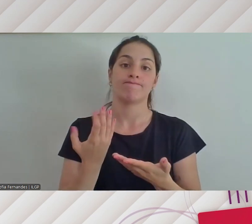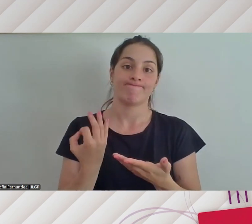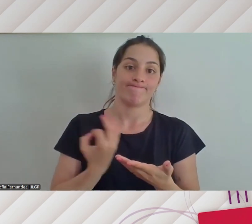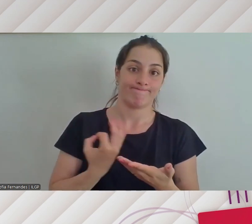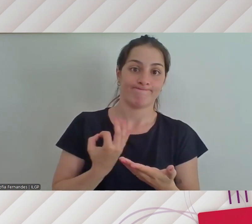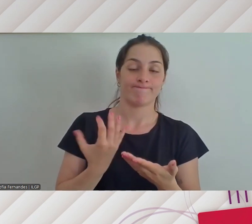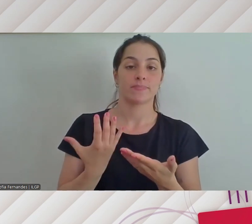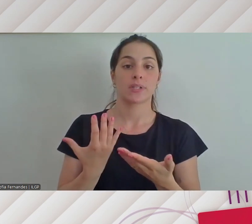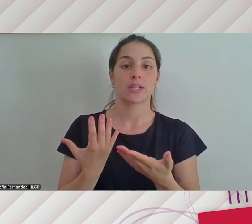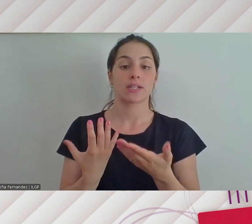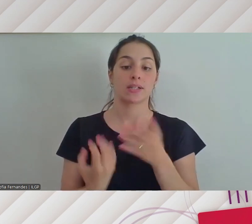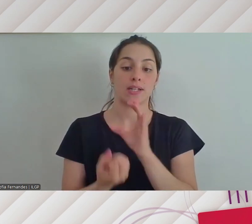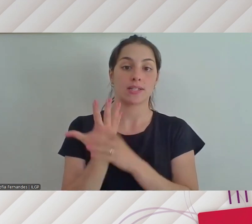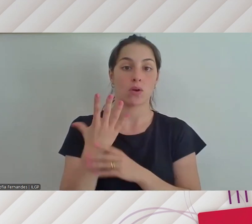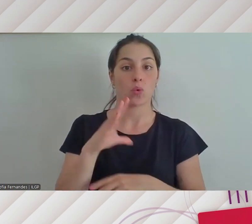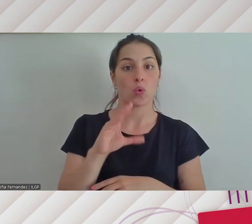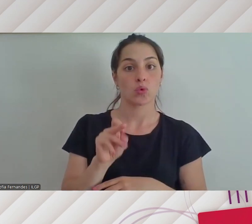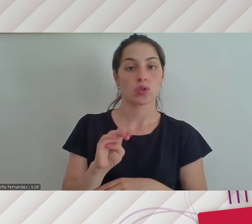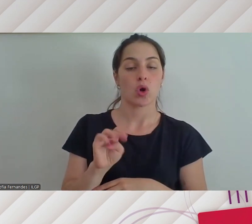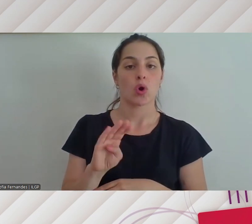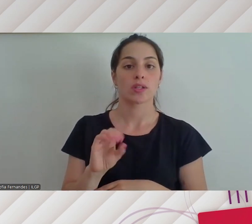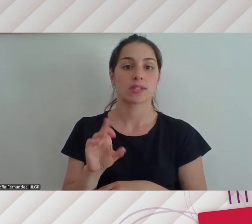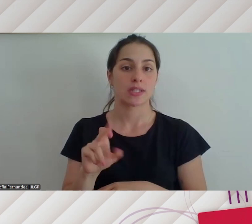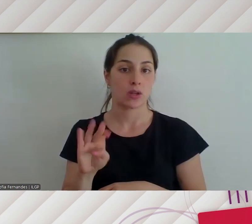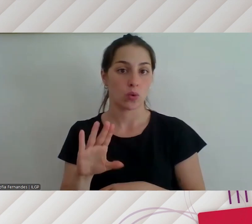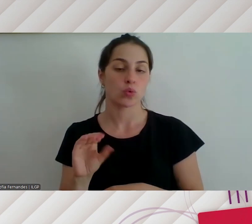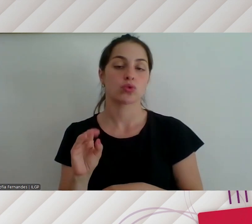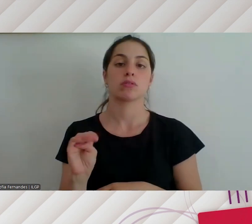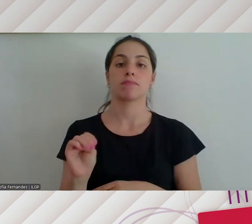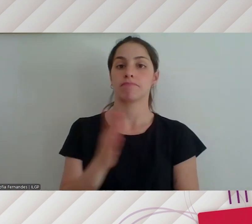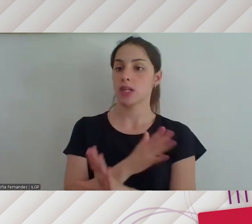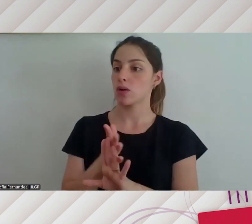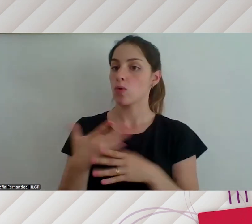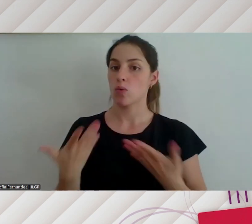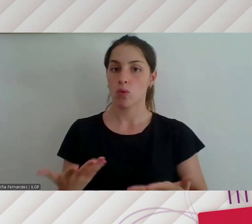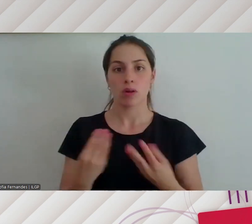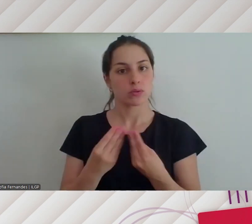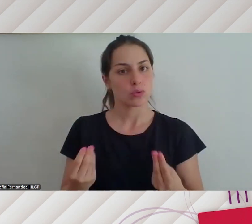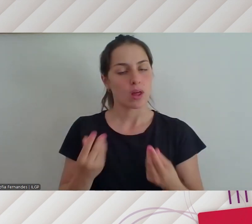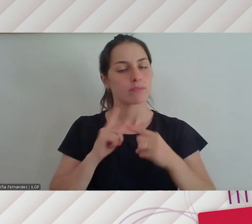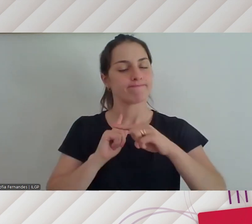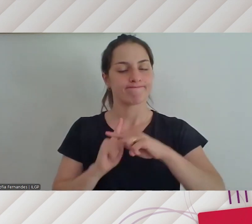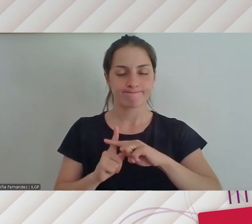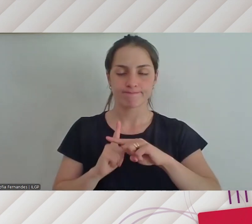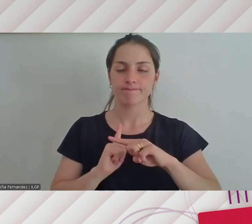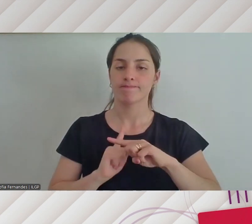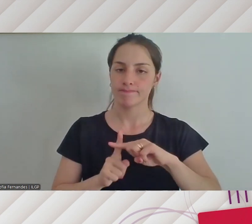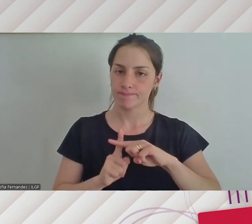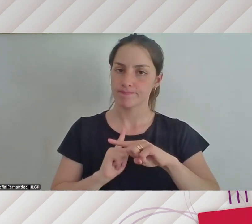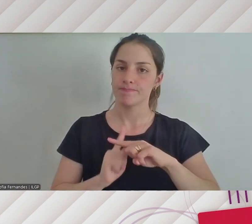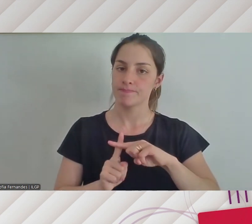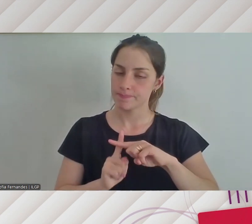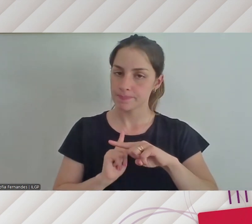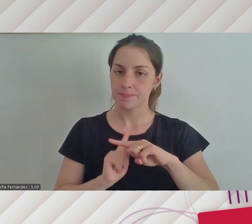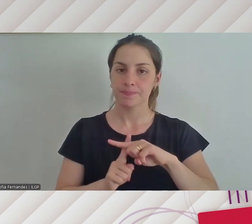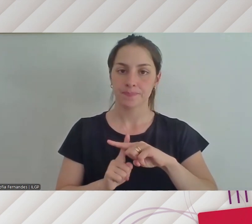de consórcios tem tido um resultado muito positivo, como muitos dos